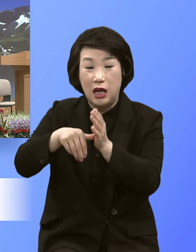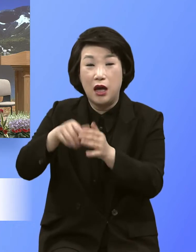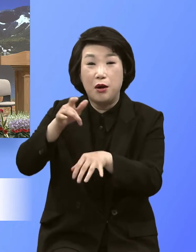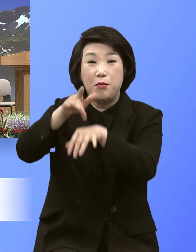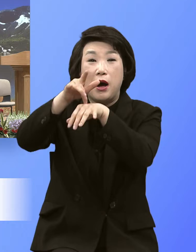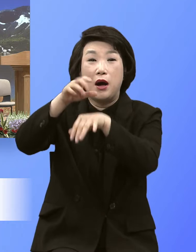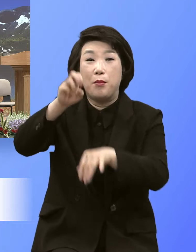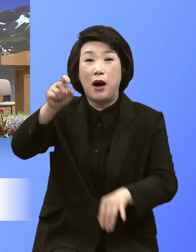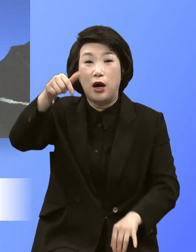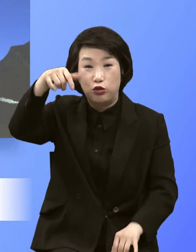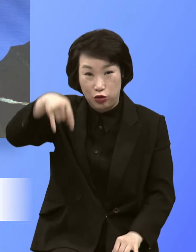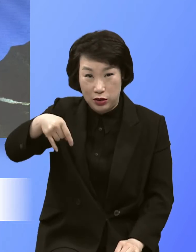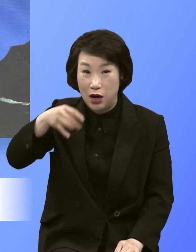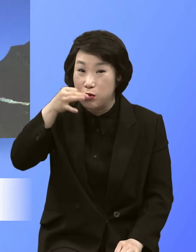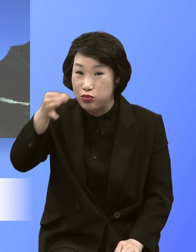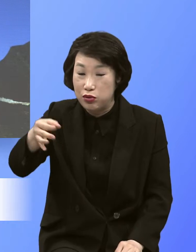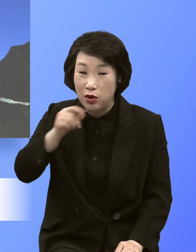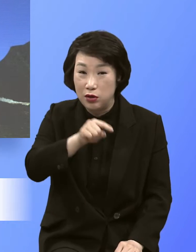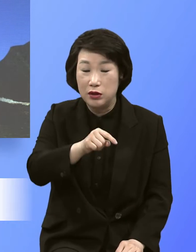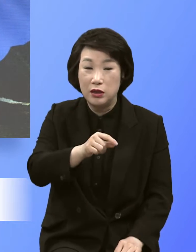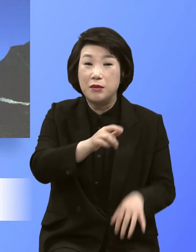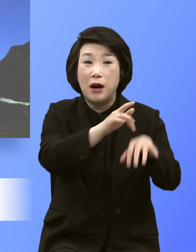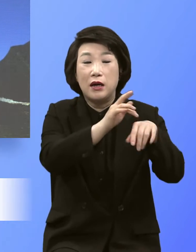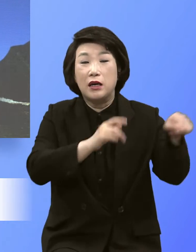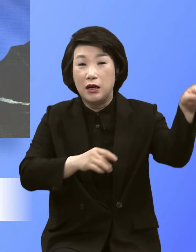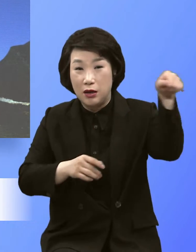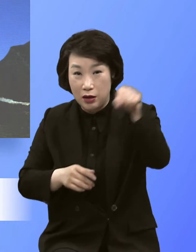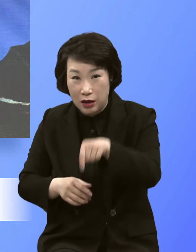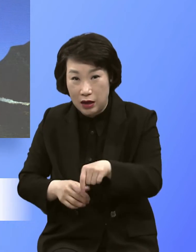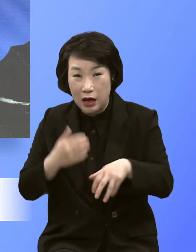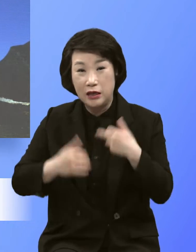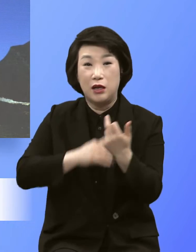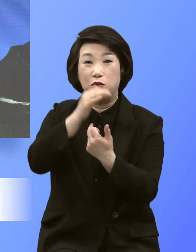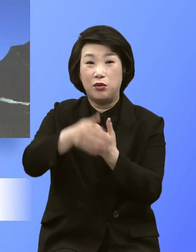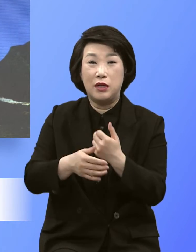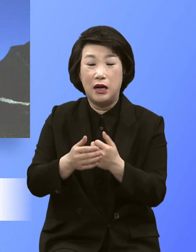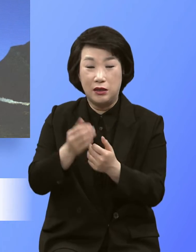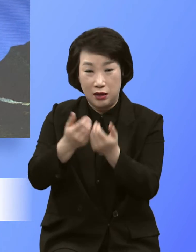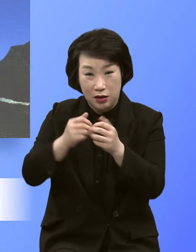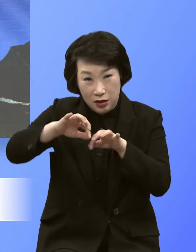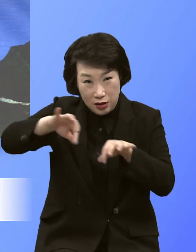합니다. 요놈이 에덴에서 이간합니다.